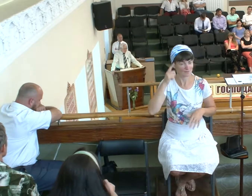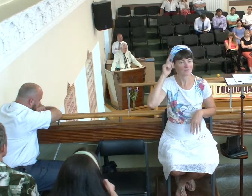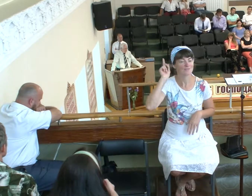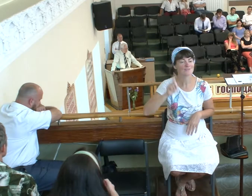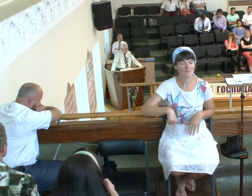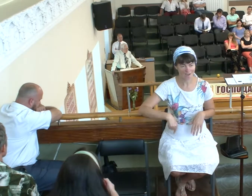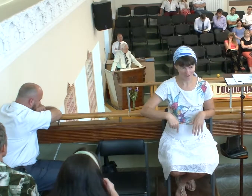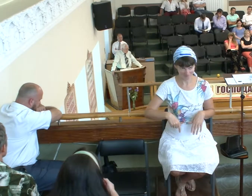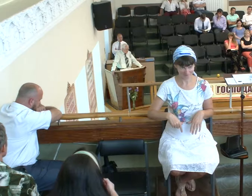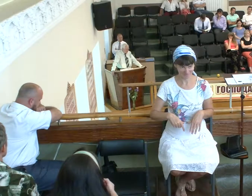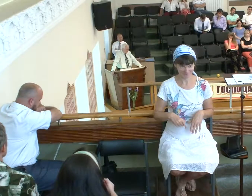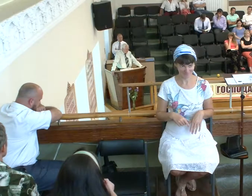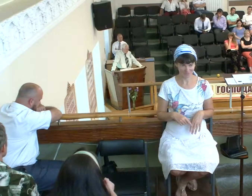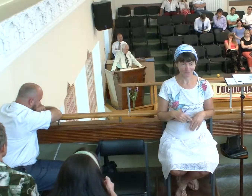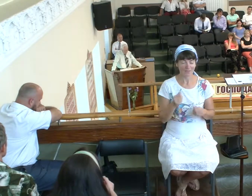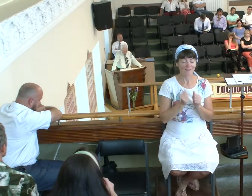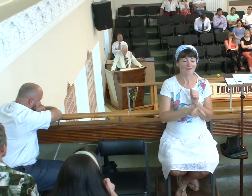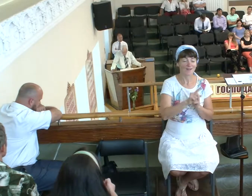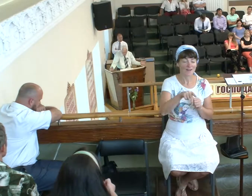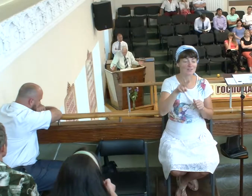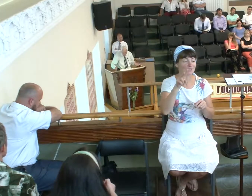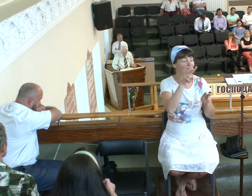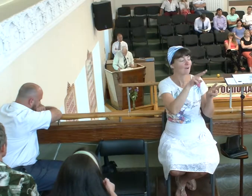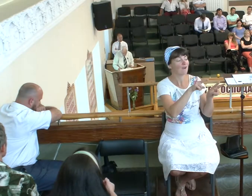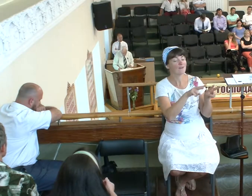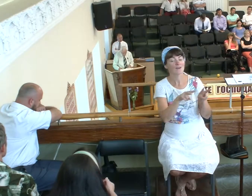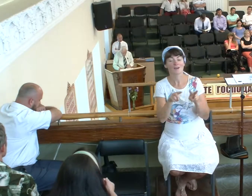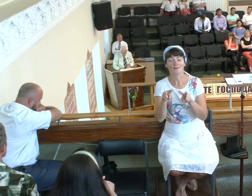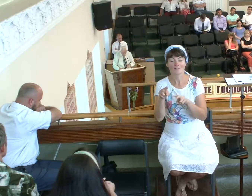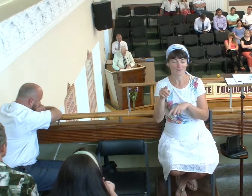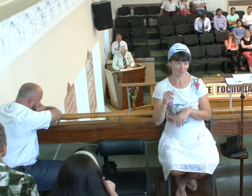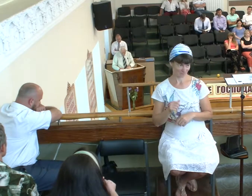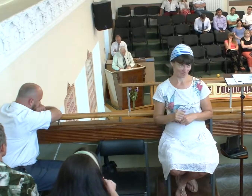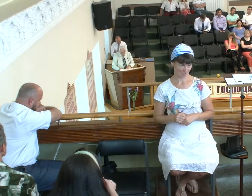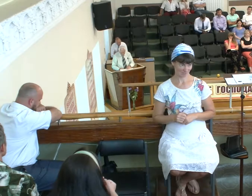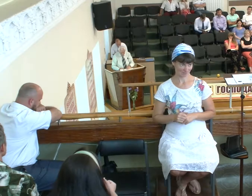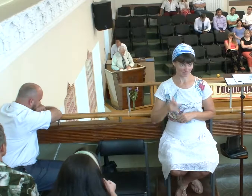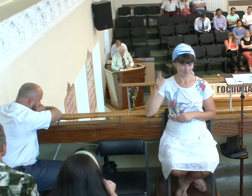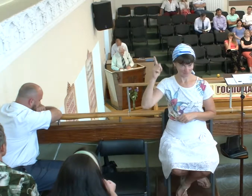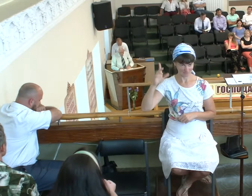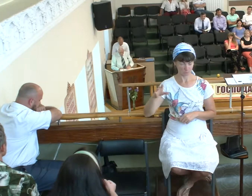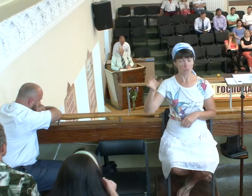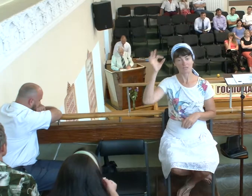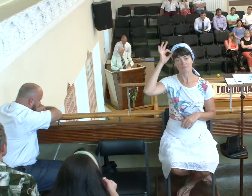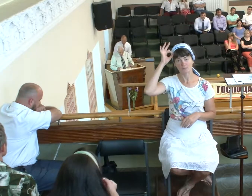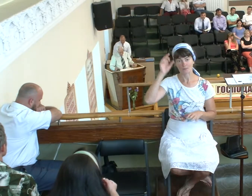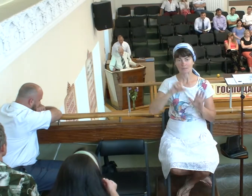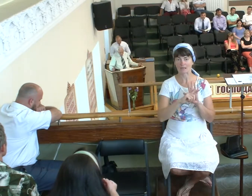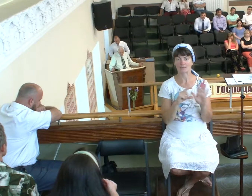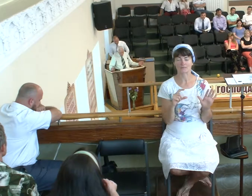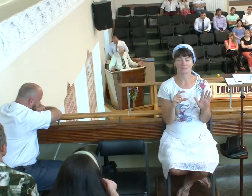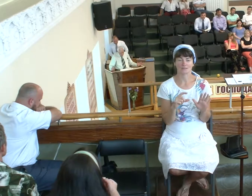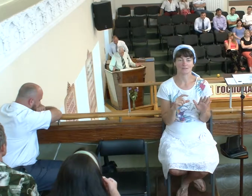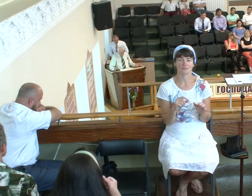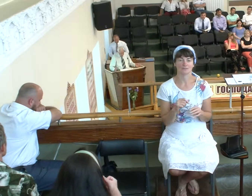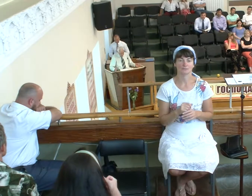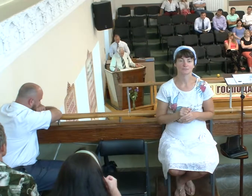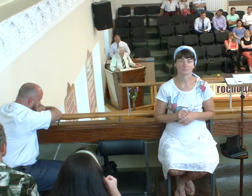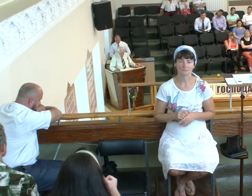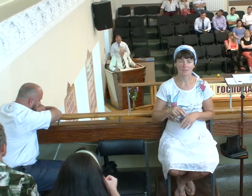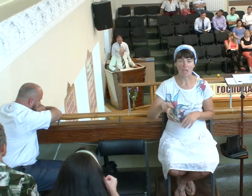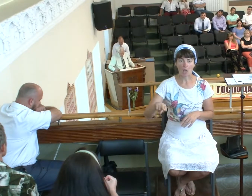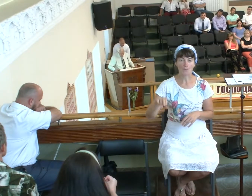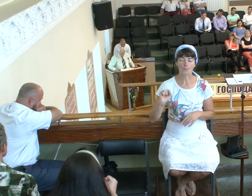из нас видит Господь. И мы помним этот стих из книги Паралипоменон,